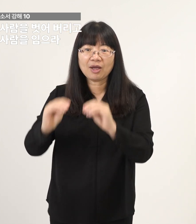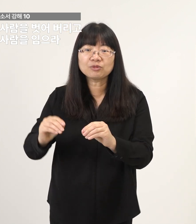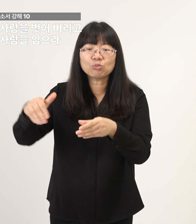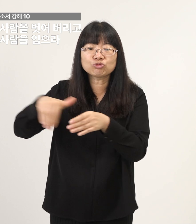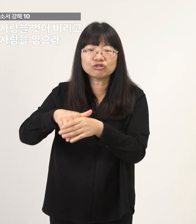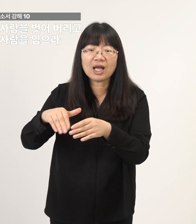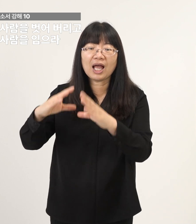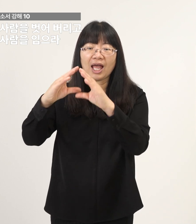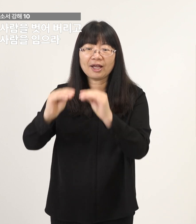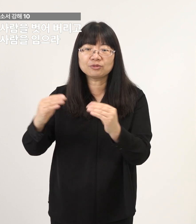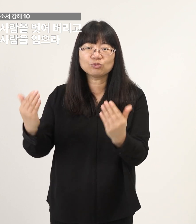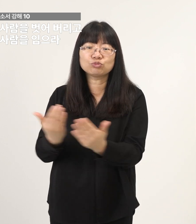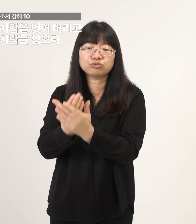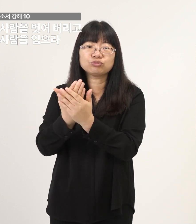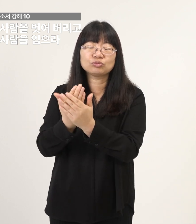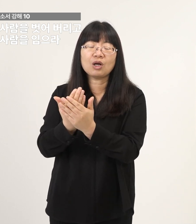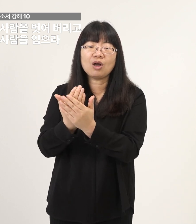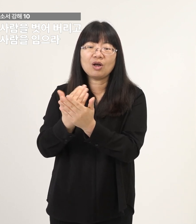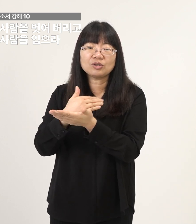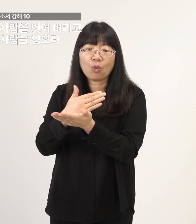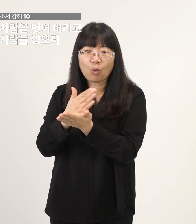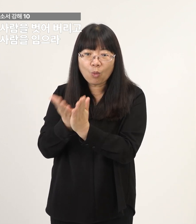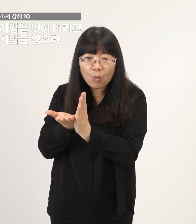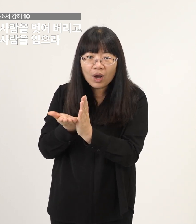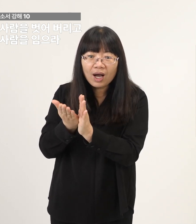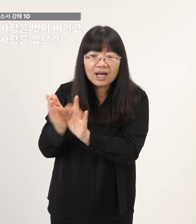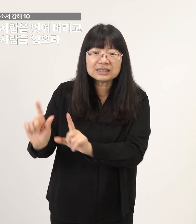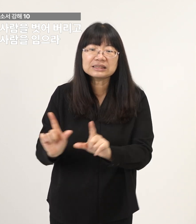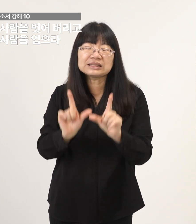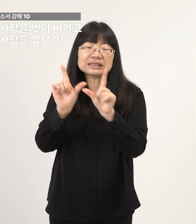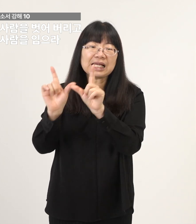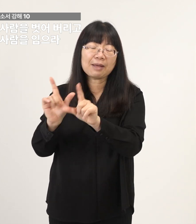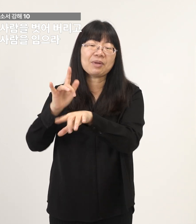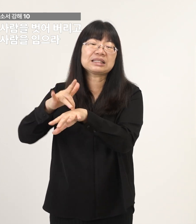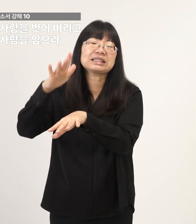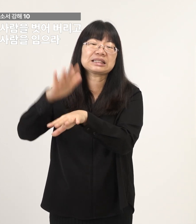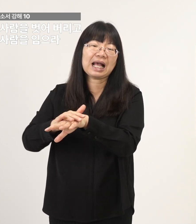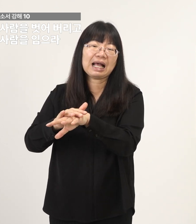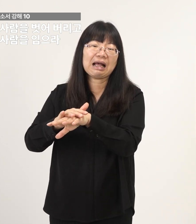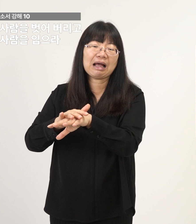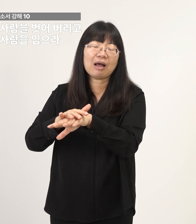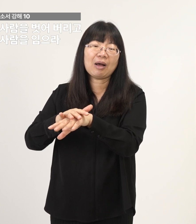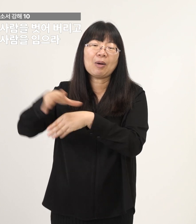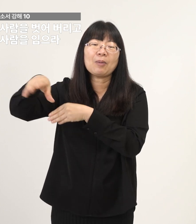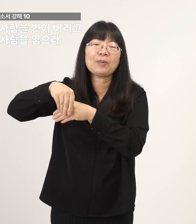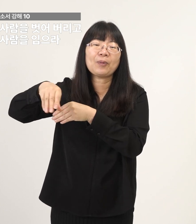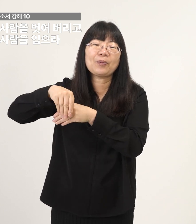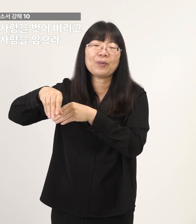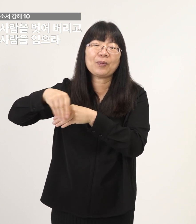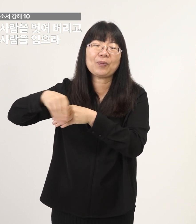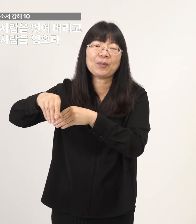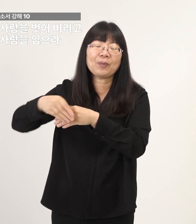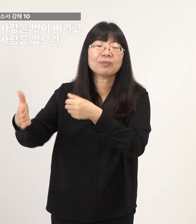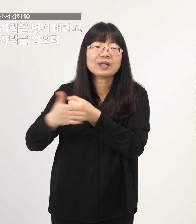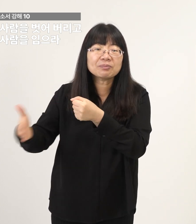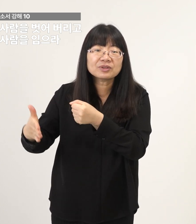문화, 애굽의 삶의 질서, 원리, 여기에 아주 4대에 걸쳐 살다 보니까